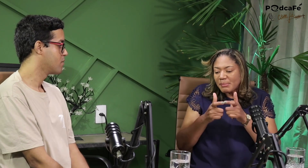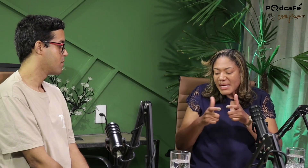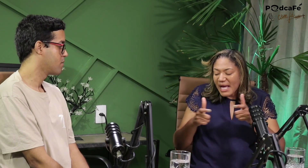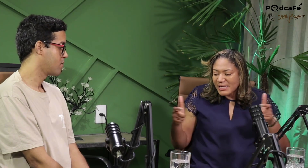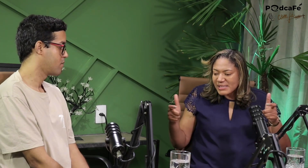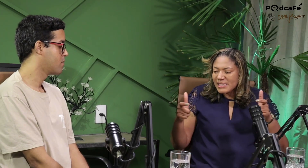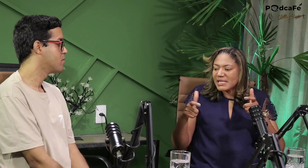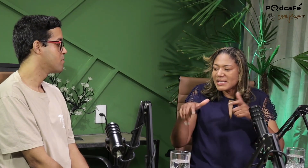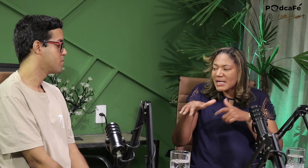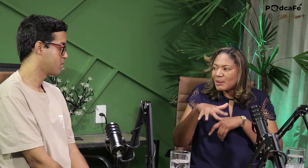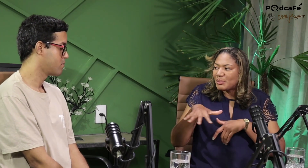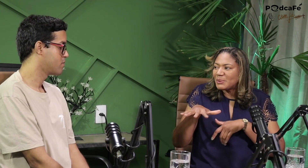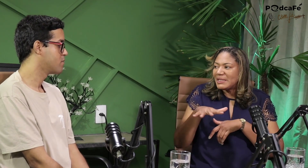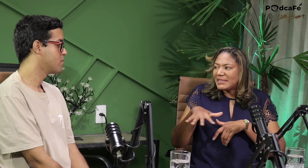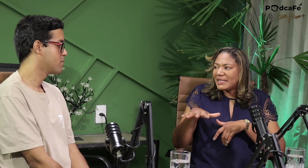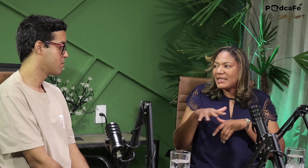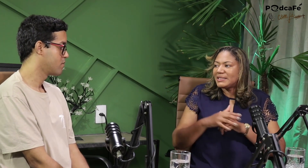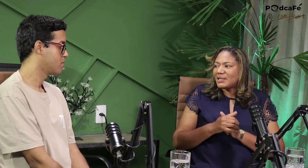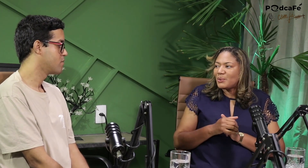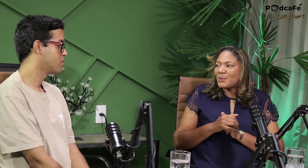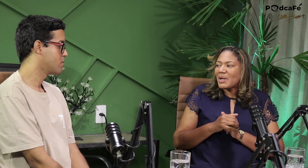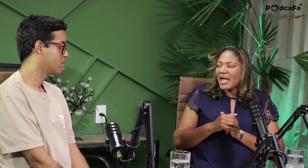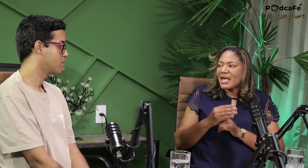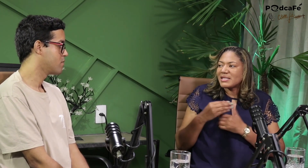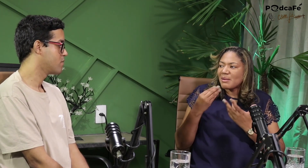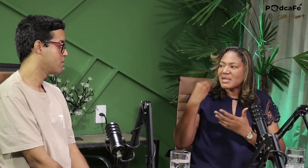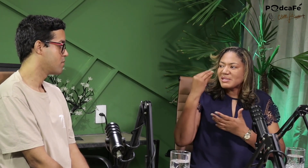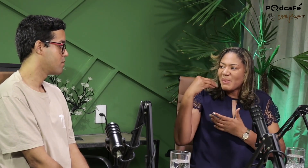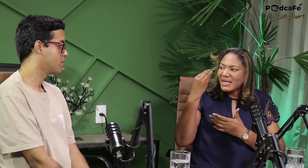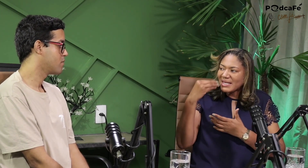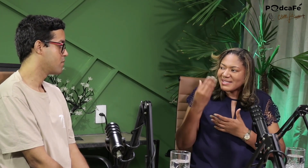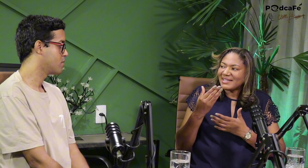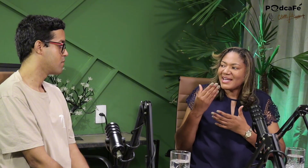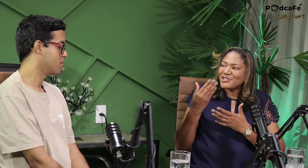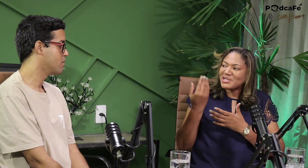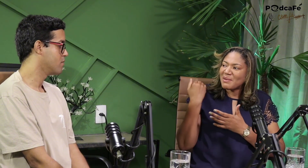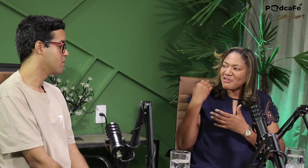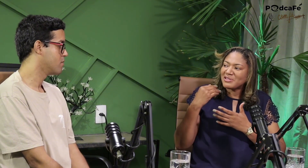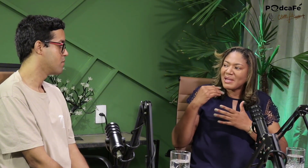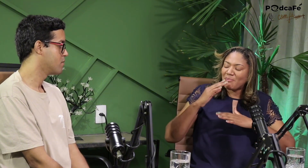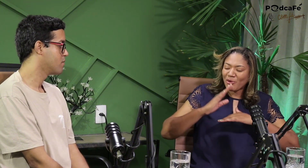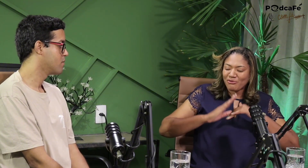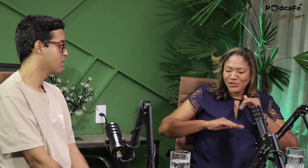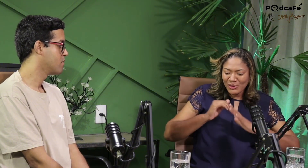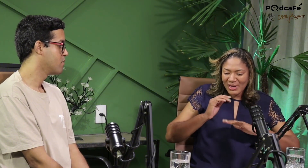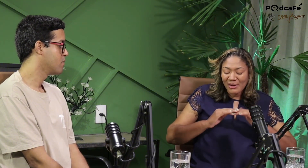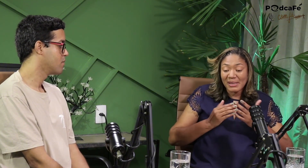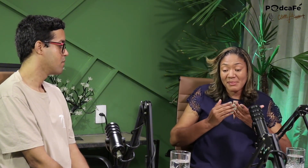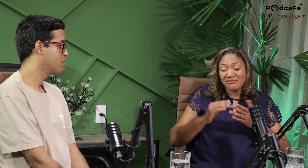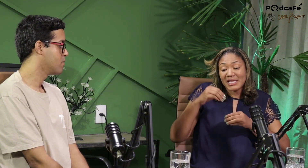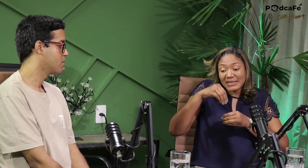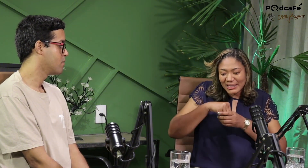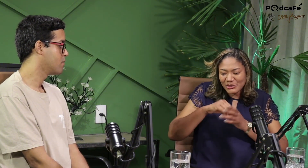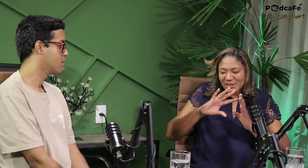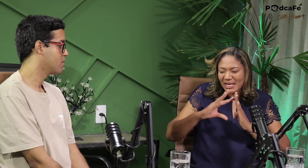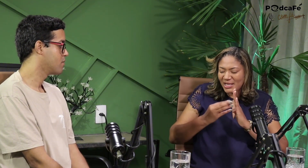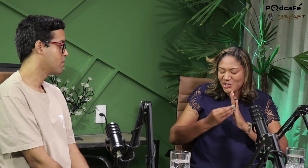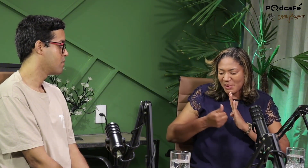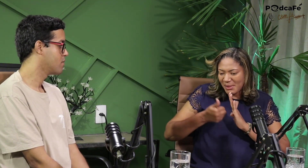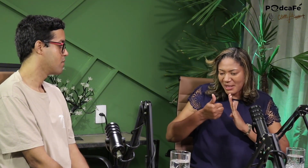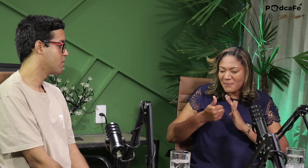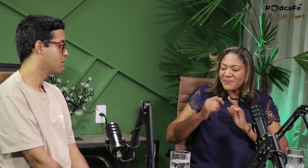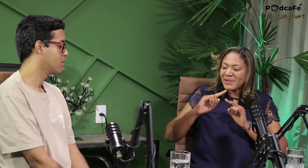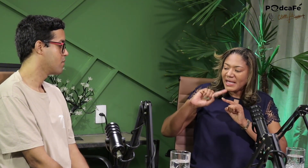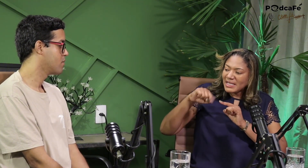vai ampliar esse campo, né? Então, essa é a minha experiência, né, da minha vida profissional, da minha vida dentro da